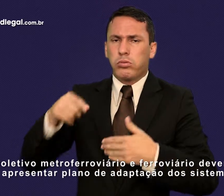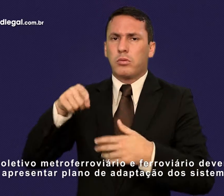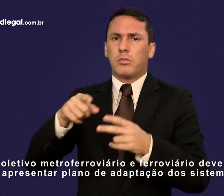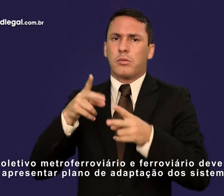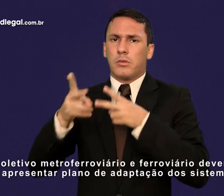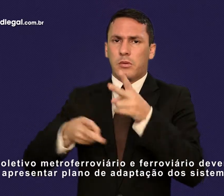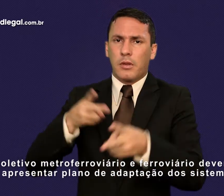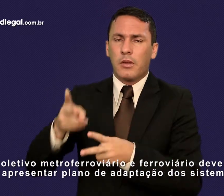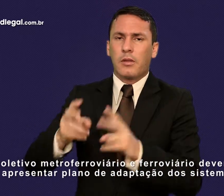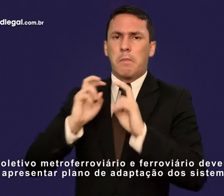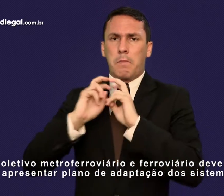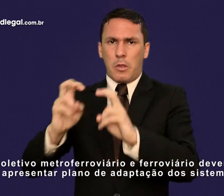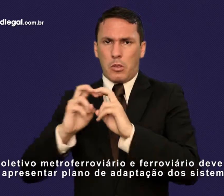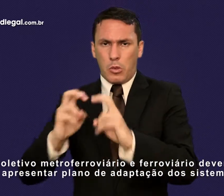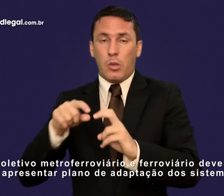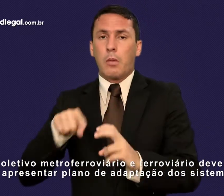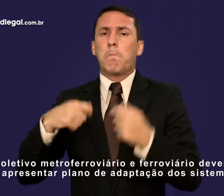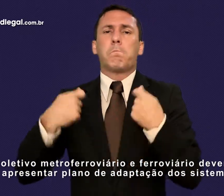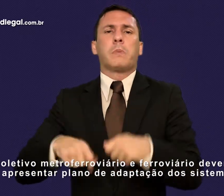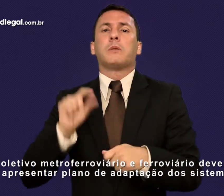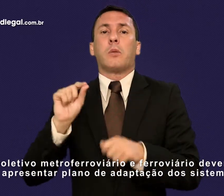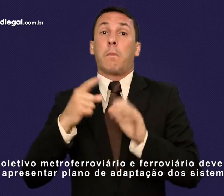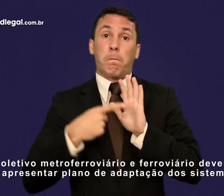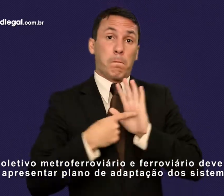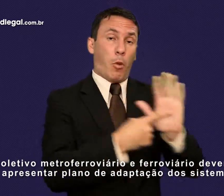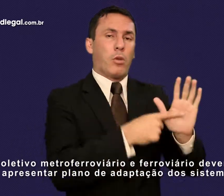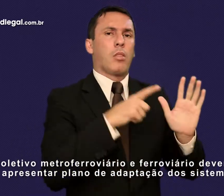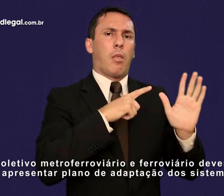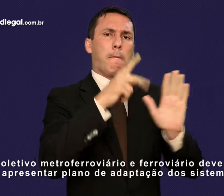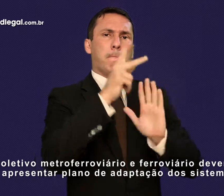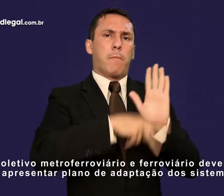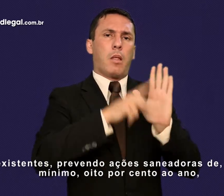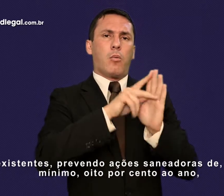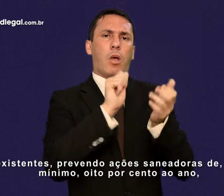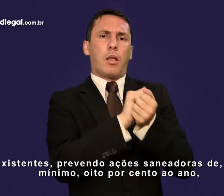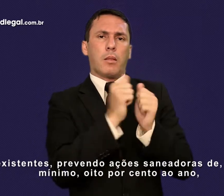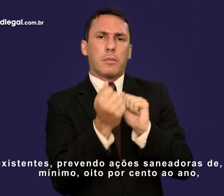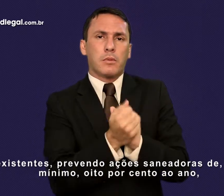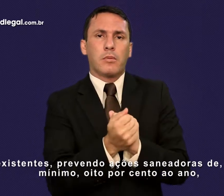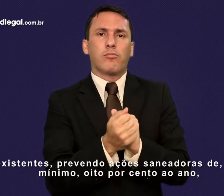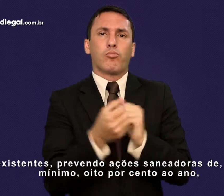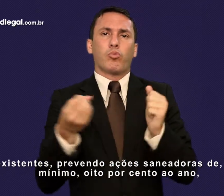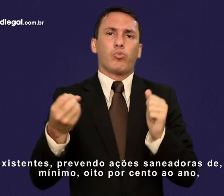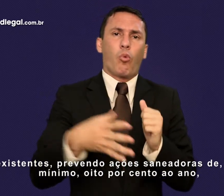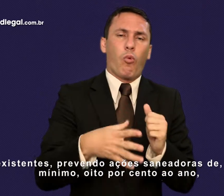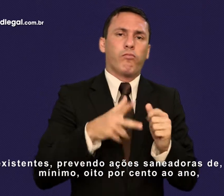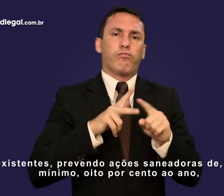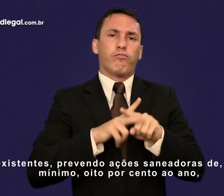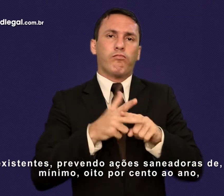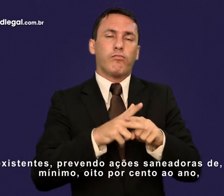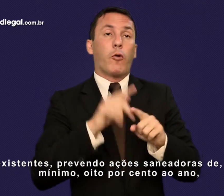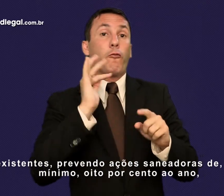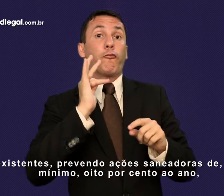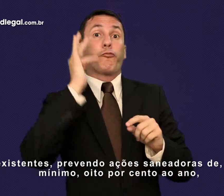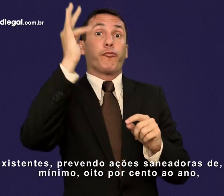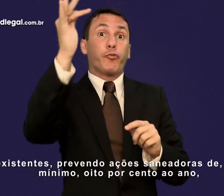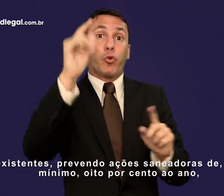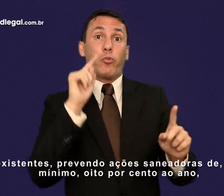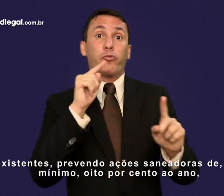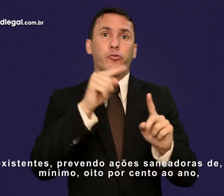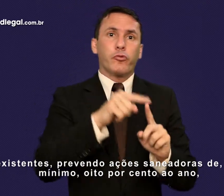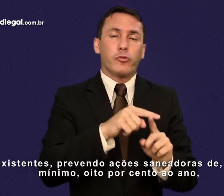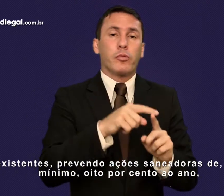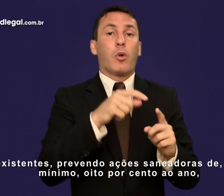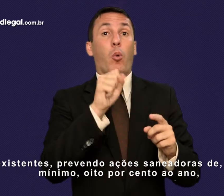coletivo metroferroviário e ferroviário deverão apresentar plano de adaptação dos sistemas existentes, prevendo ações saneadoras de, no